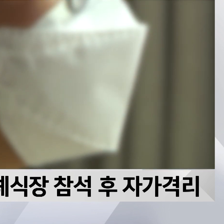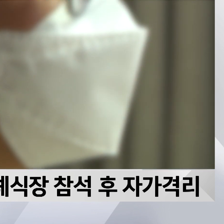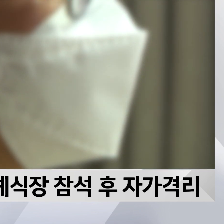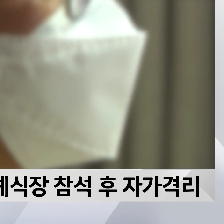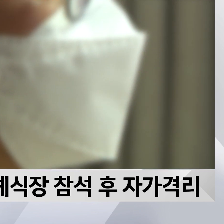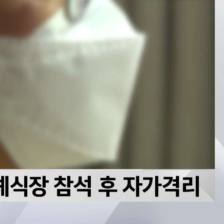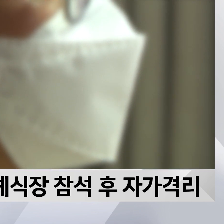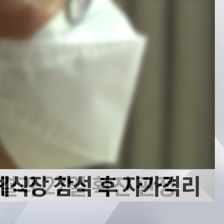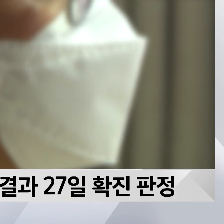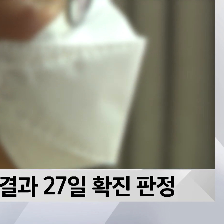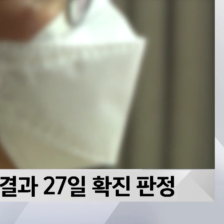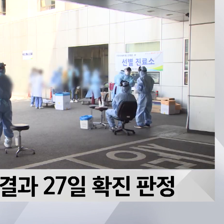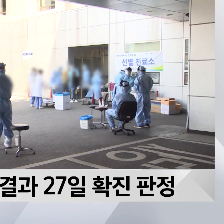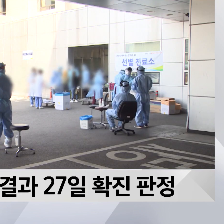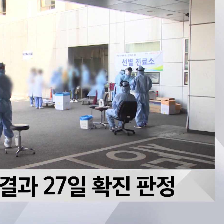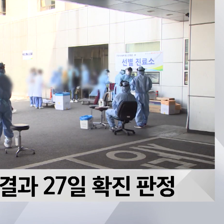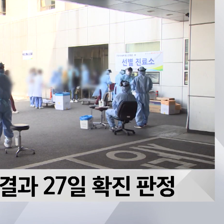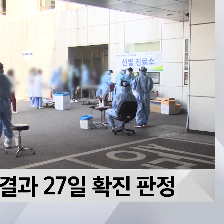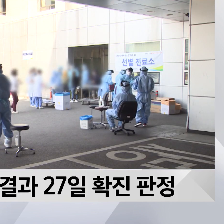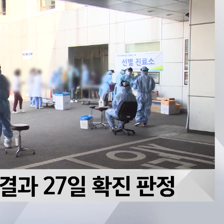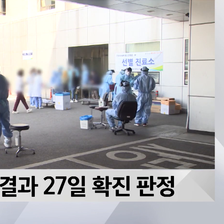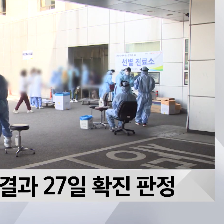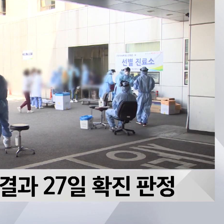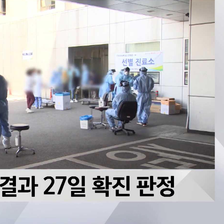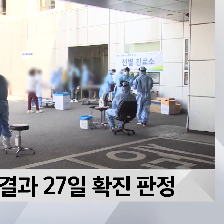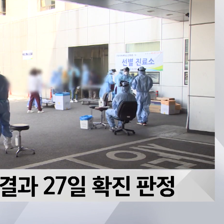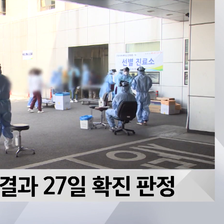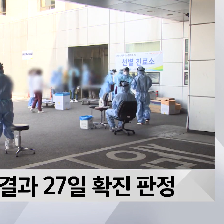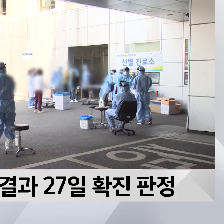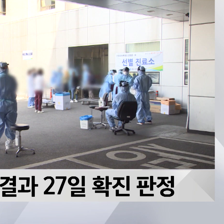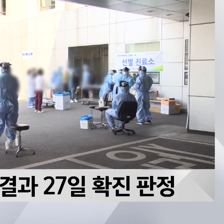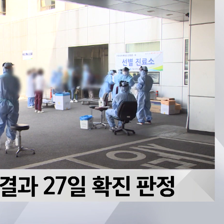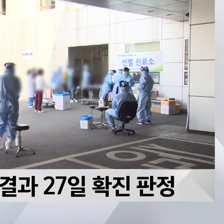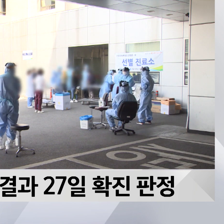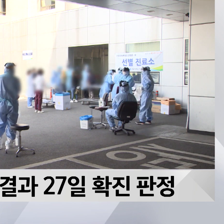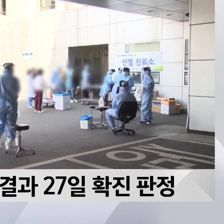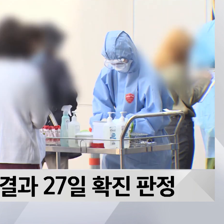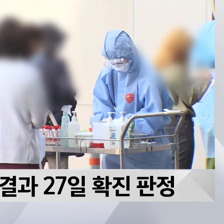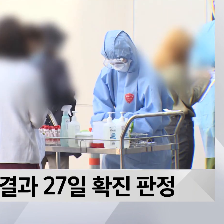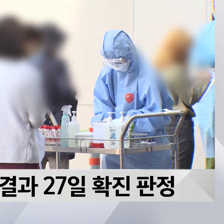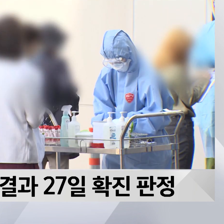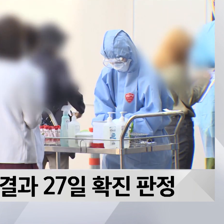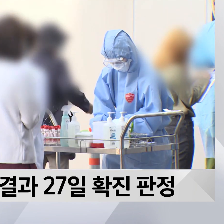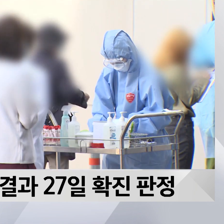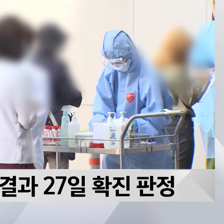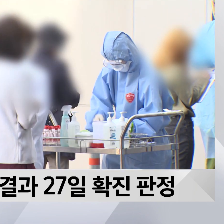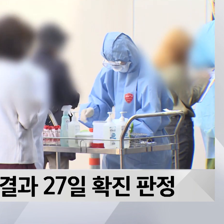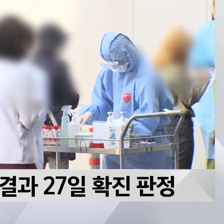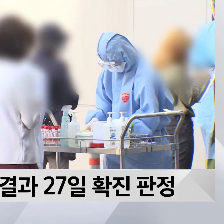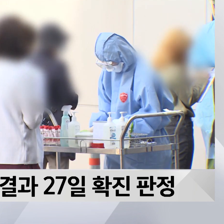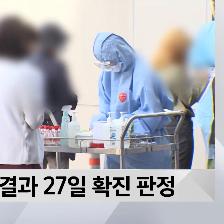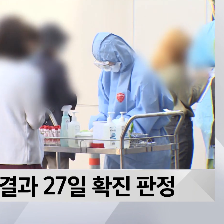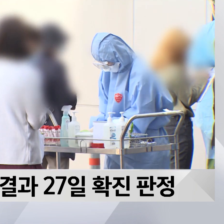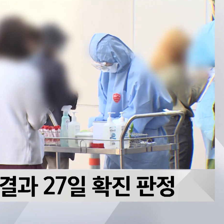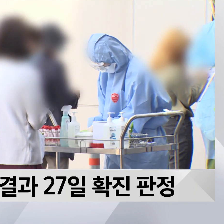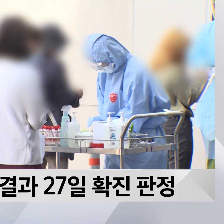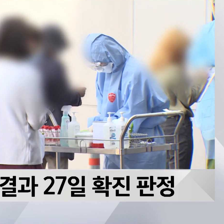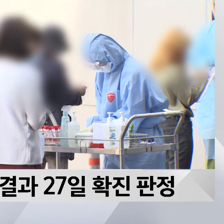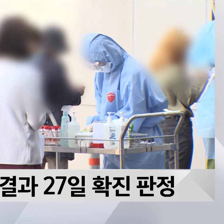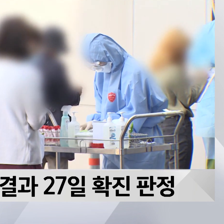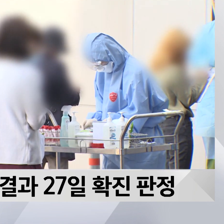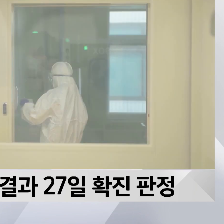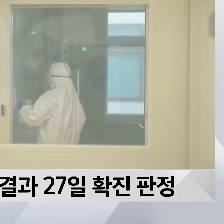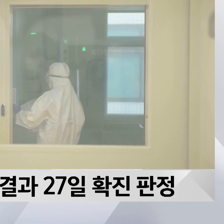업무 복귀를 위하여 민간 병원에서 검사를 받은 결과 10월